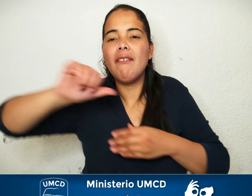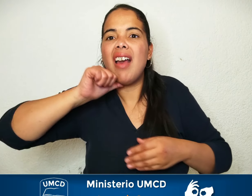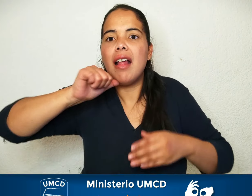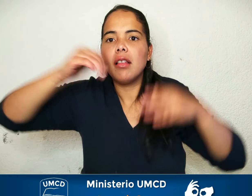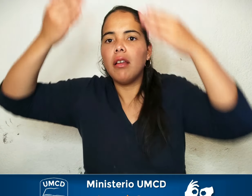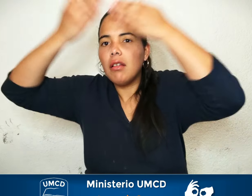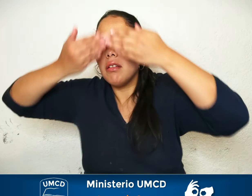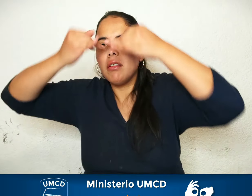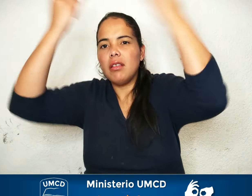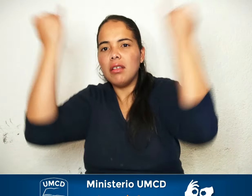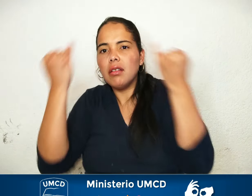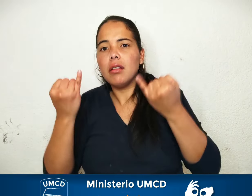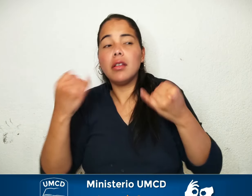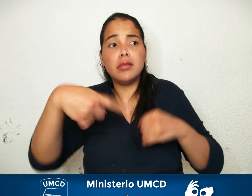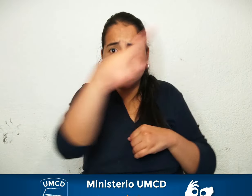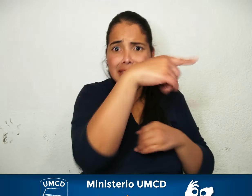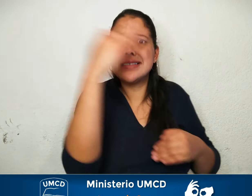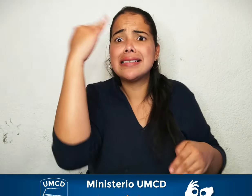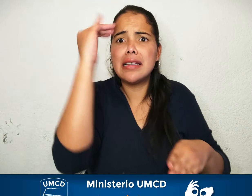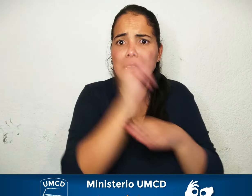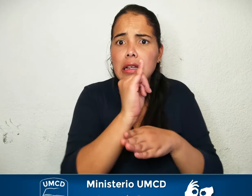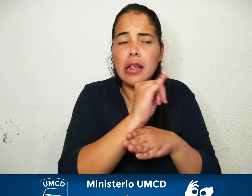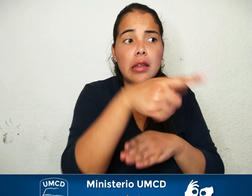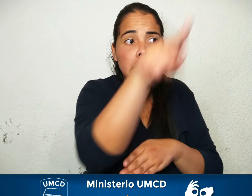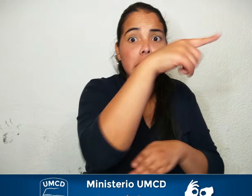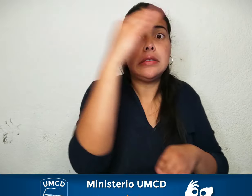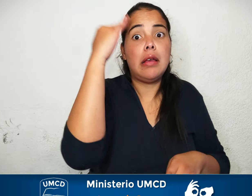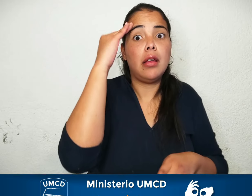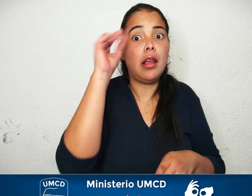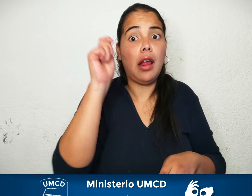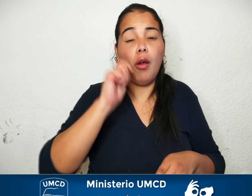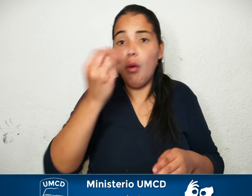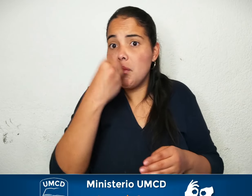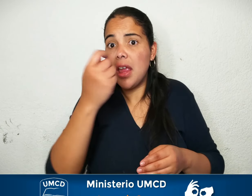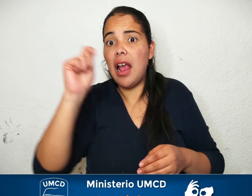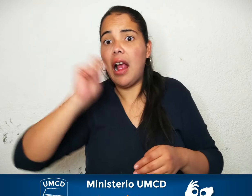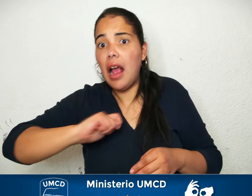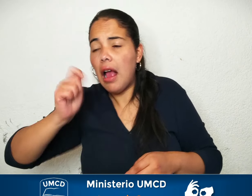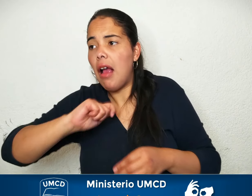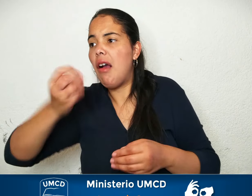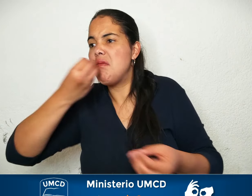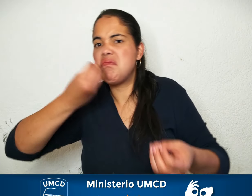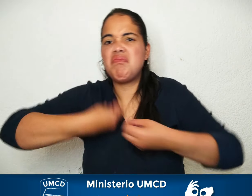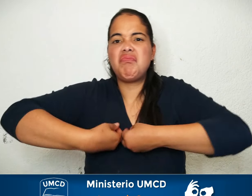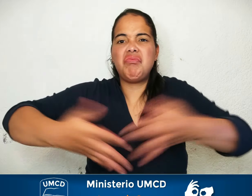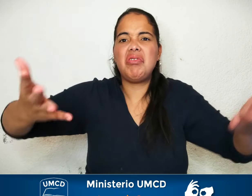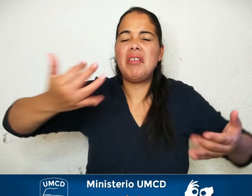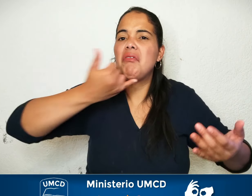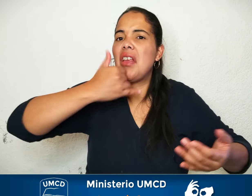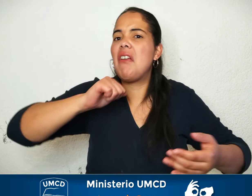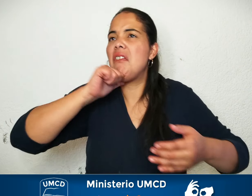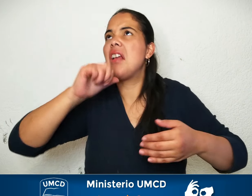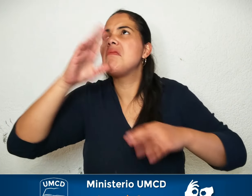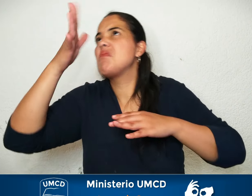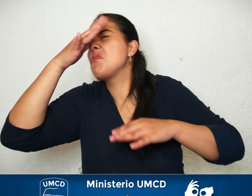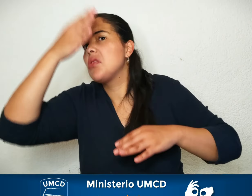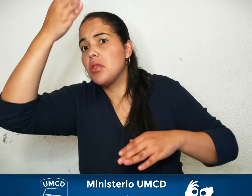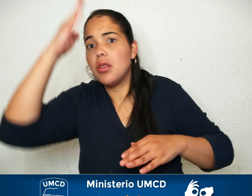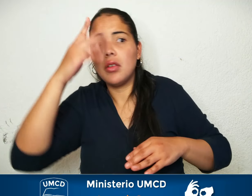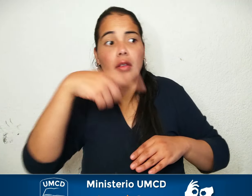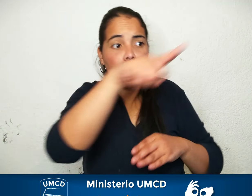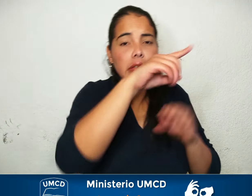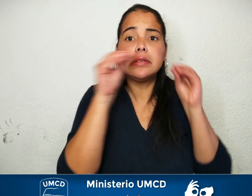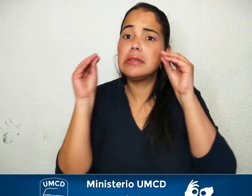para hacer nada malo. Entonces ellos entendían que esa carne realmente no iba a afectarles a ellos. Es como ellos percibían en ese